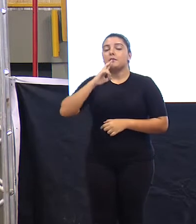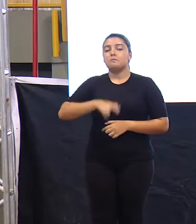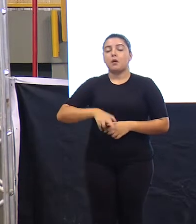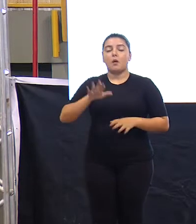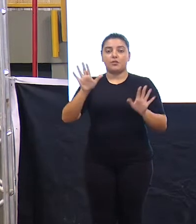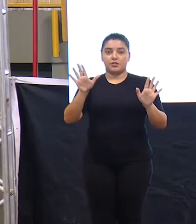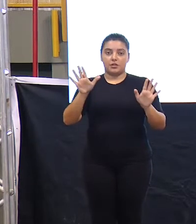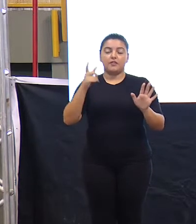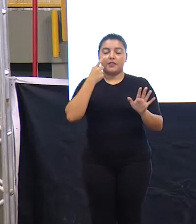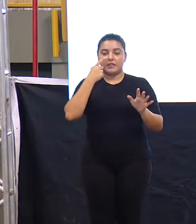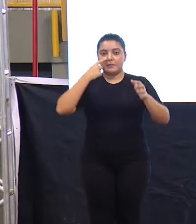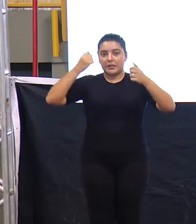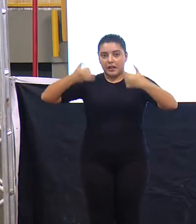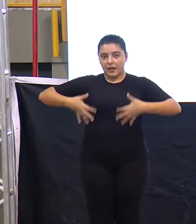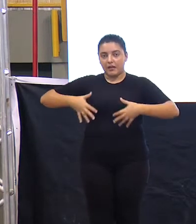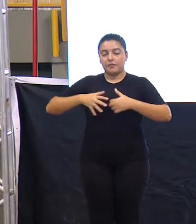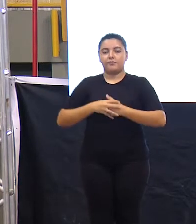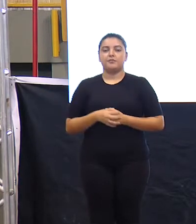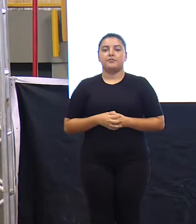ser?